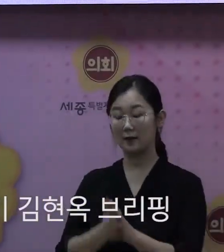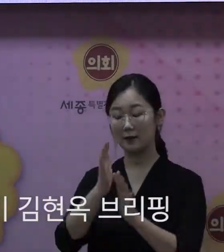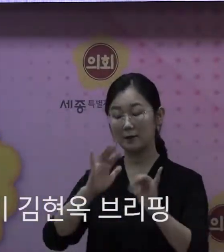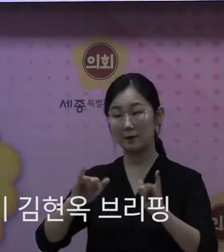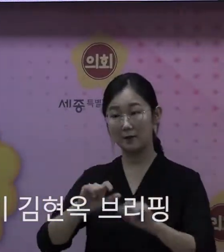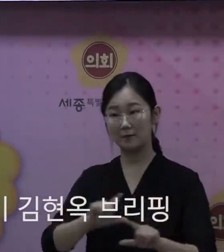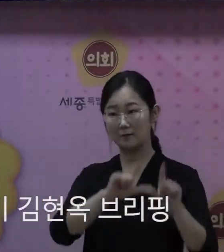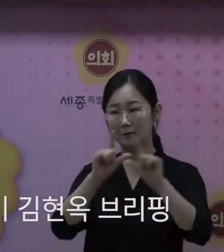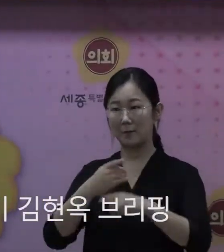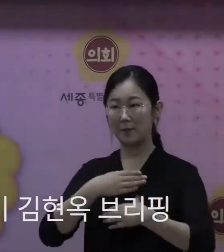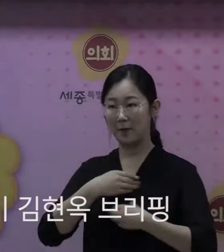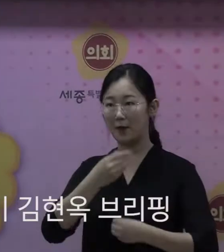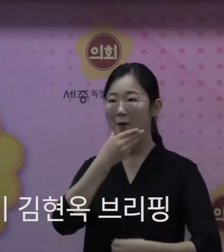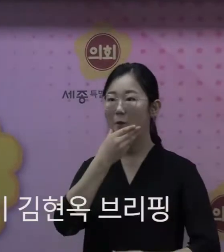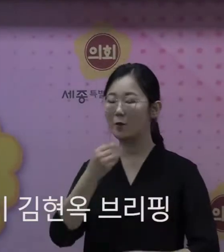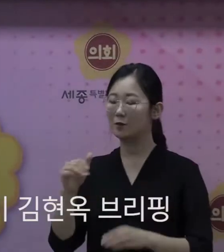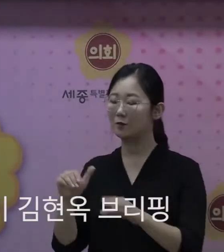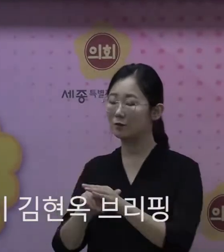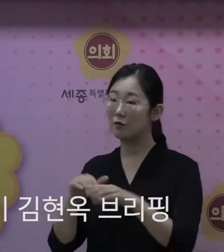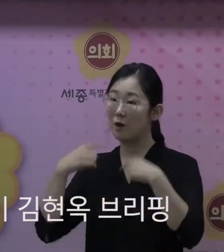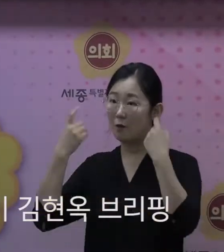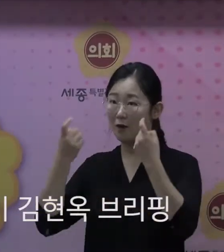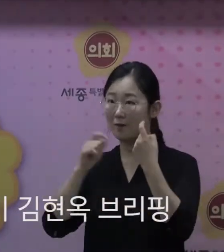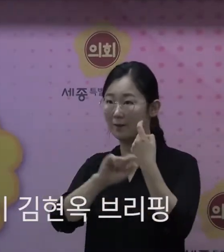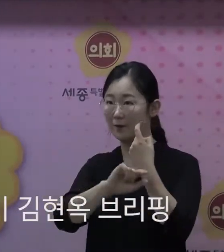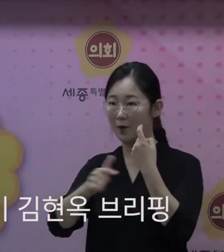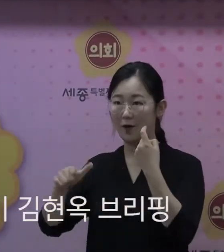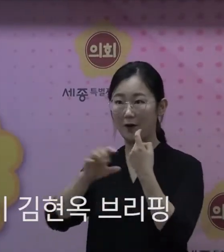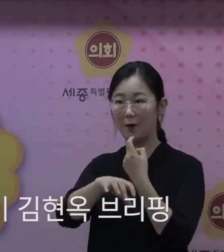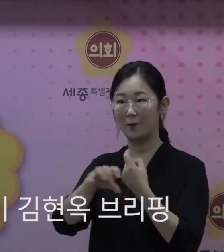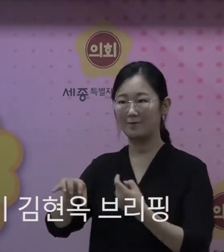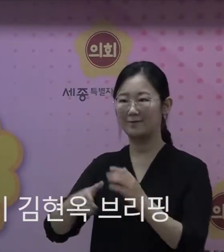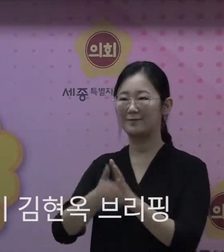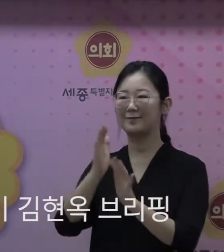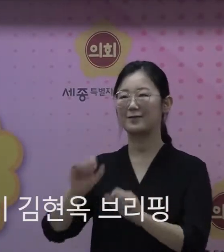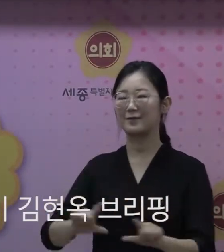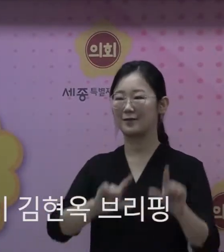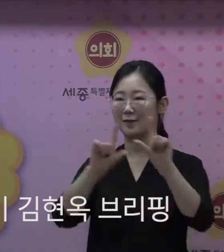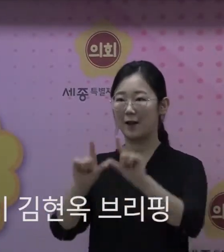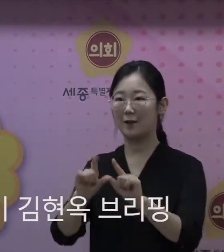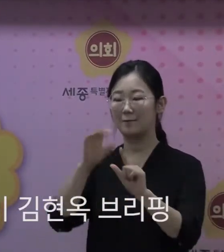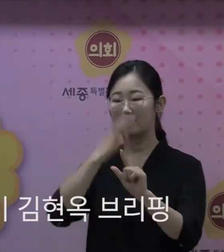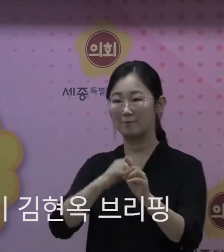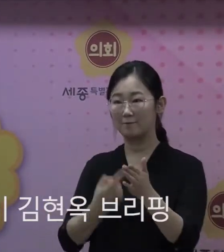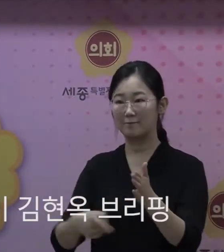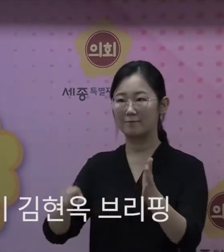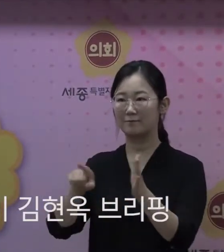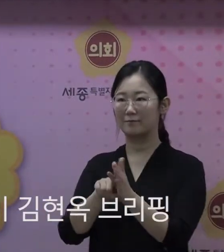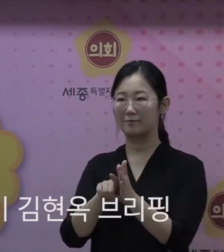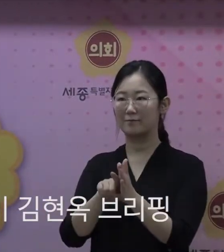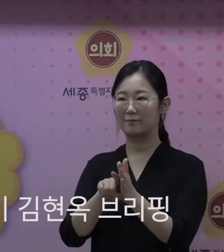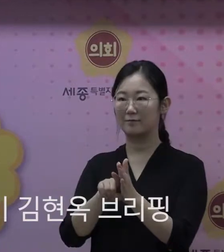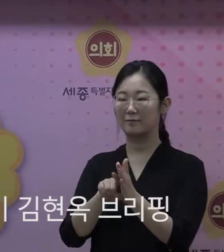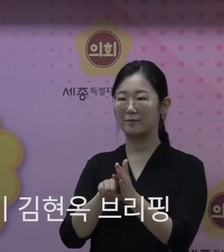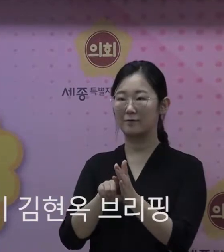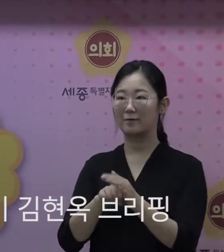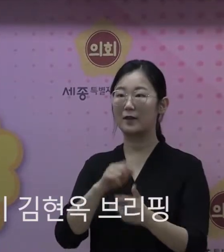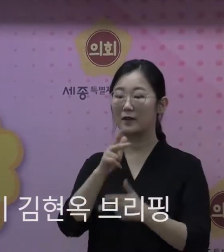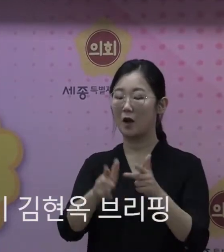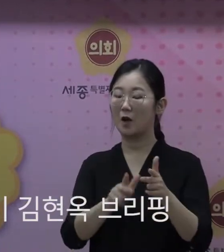시민의 생활 편의, 복지, 문화, 건강 등 다양한 분야에서 시민의 삶의 질 향상이 직결되는